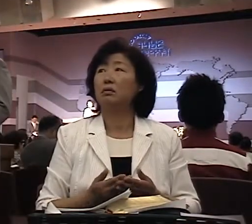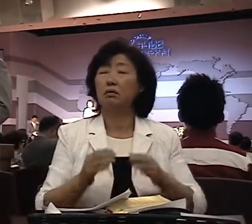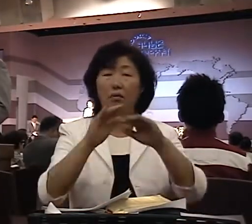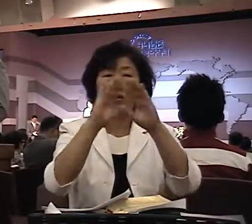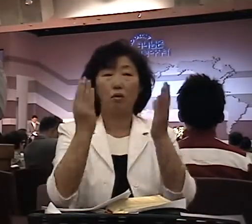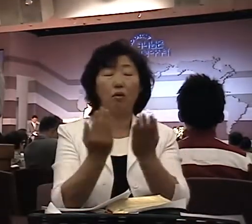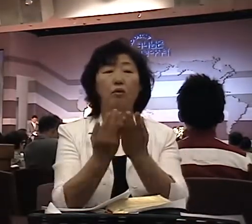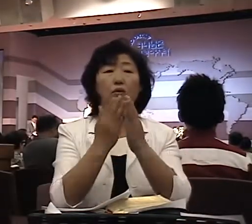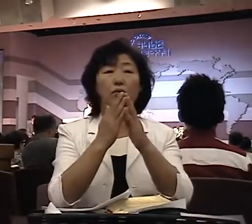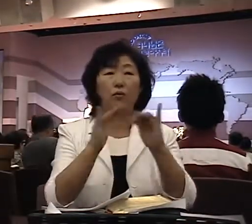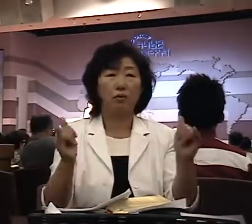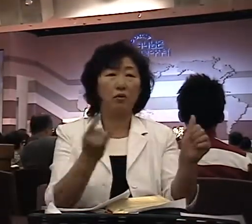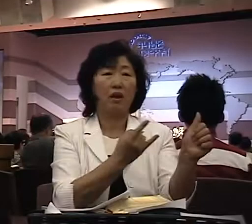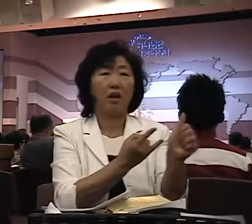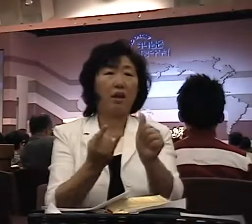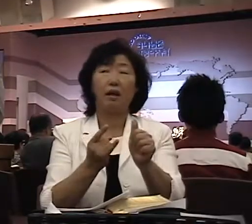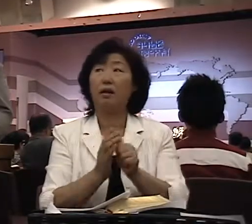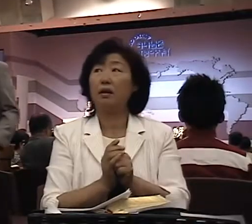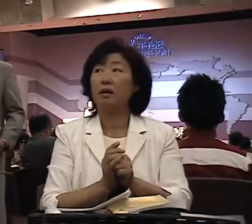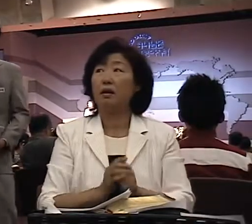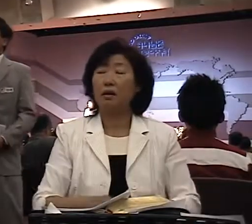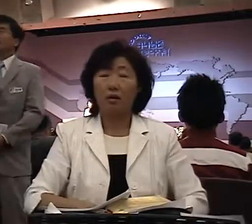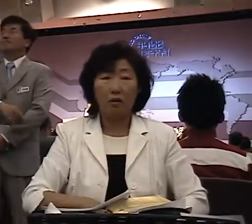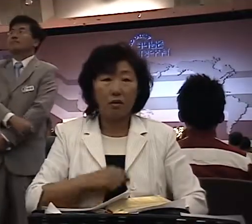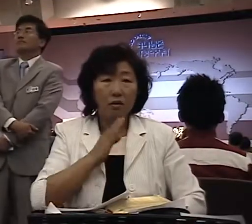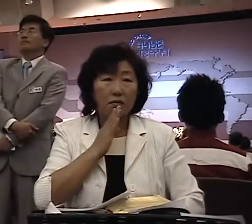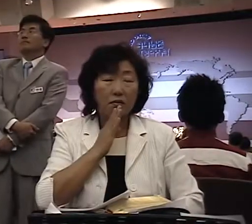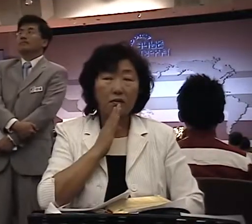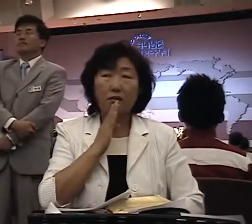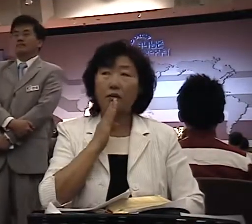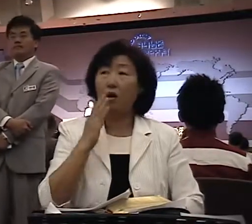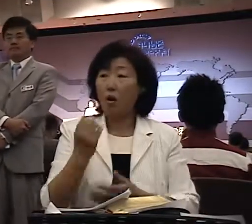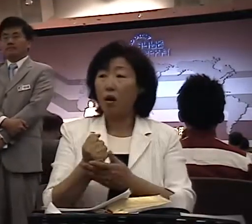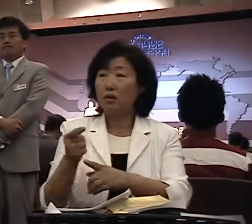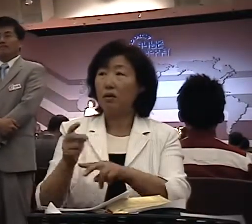모든 분들에게 정말 진심으로